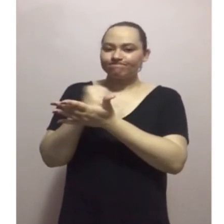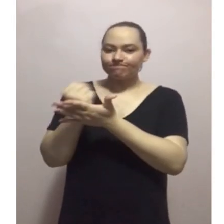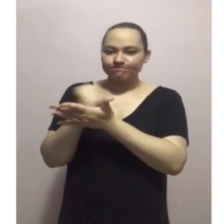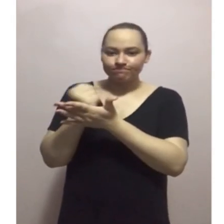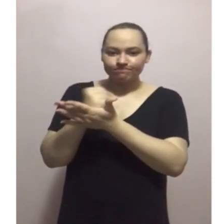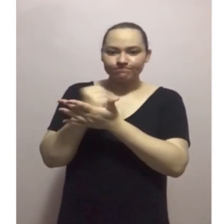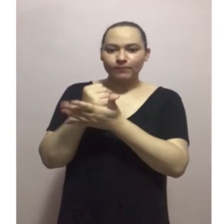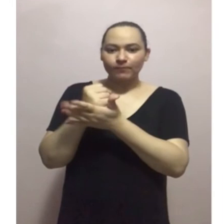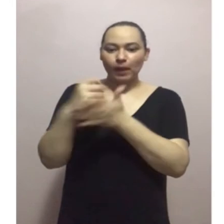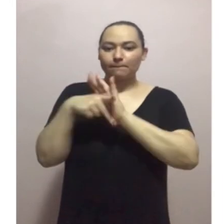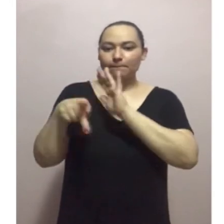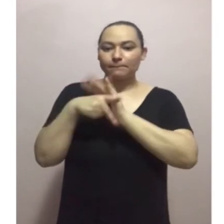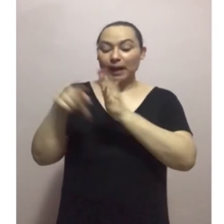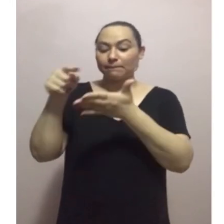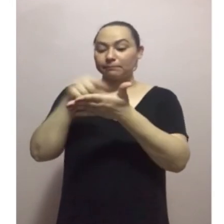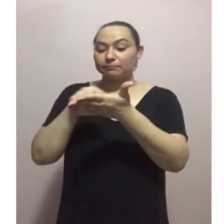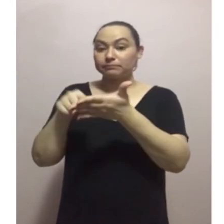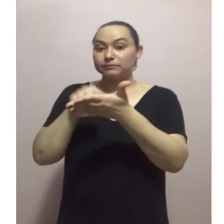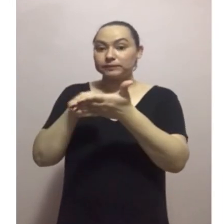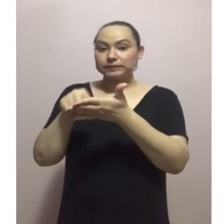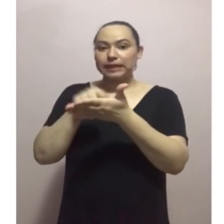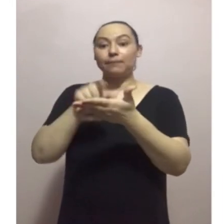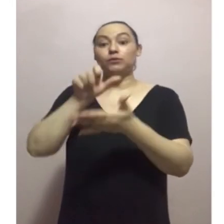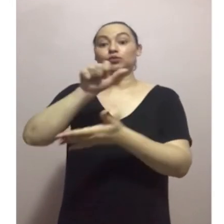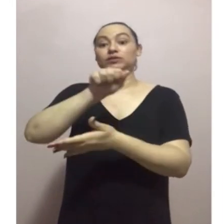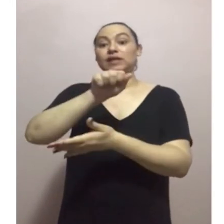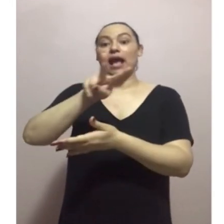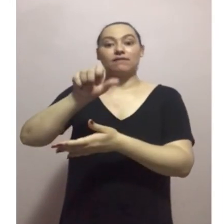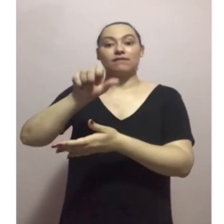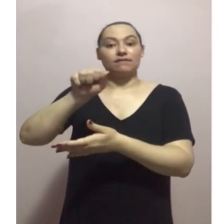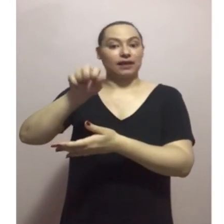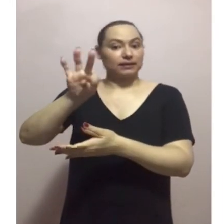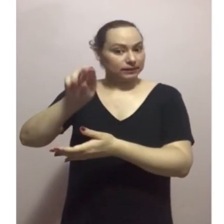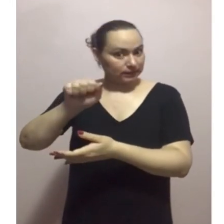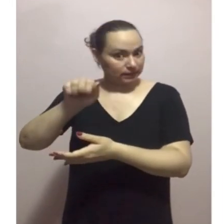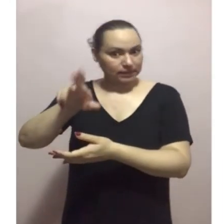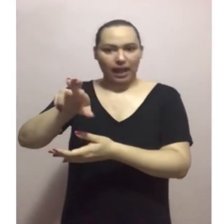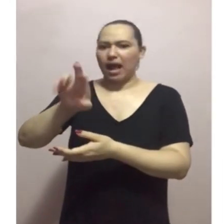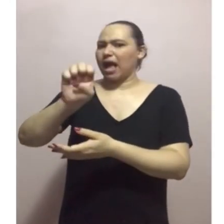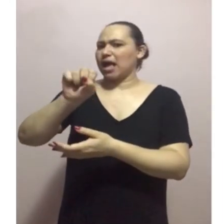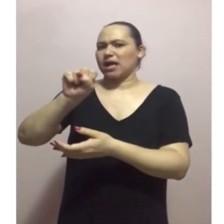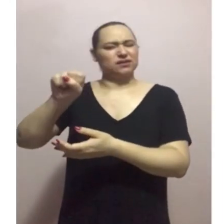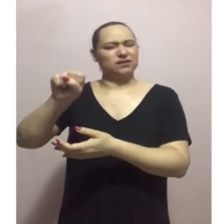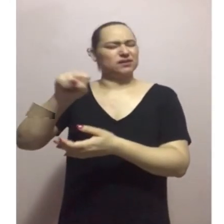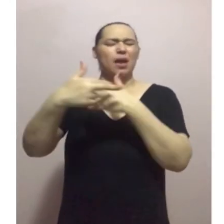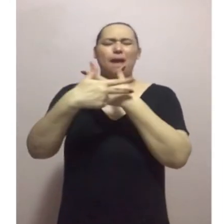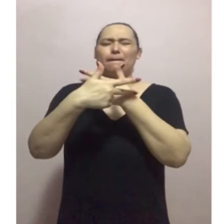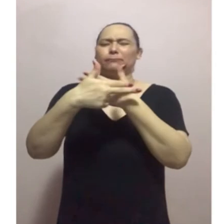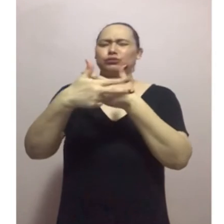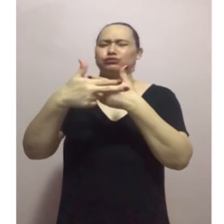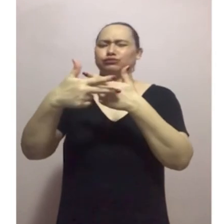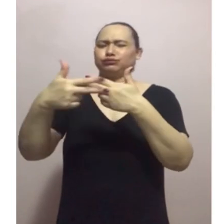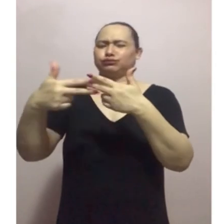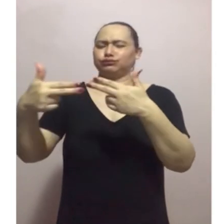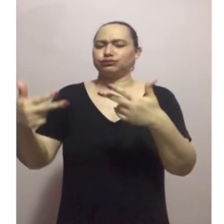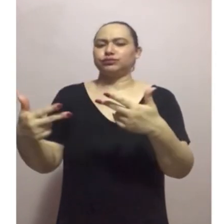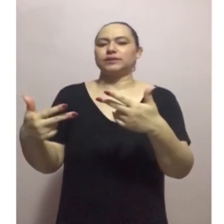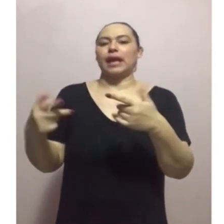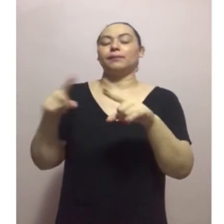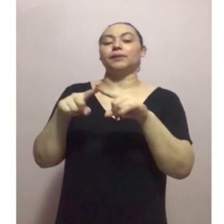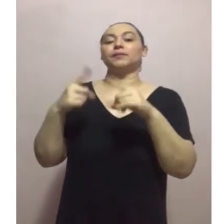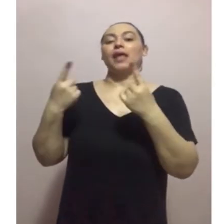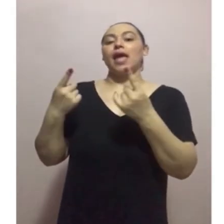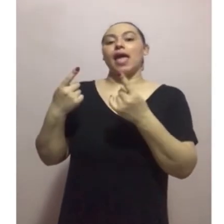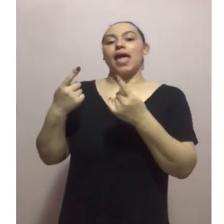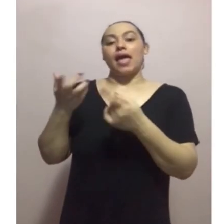8 meses, um ano, dependendo da narrativa dos avatares, né? E a gente é uma intenção que a gente tem